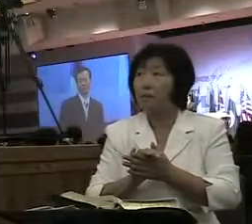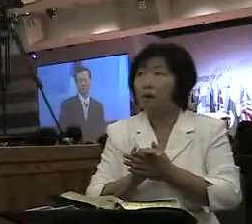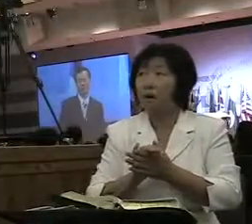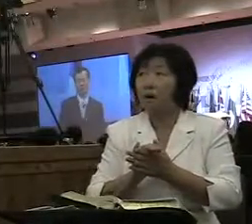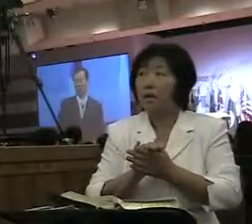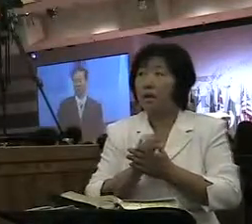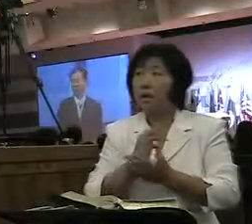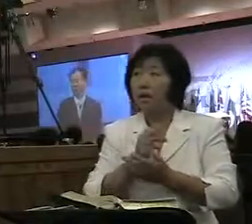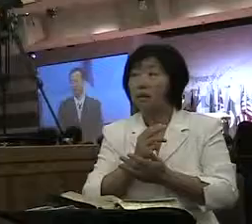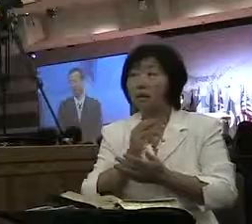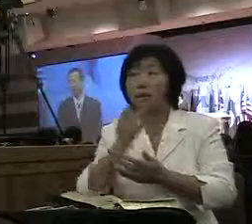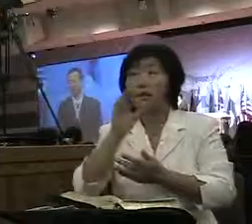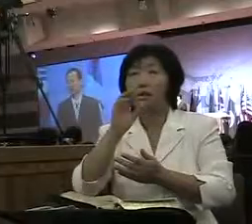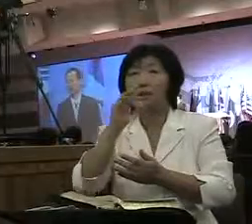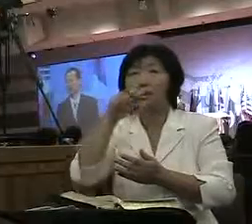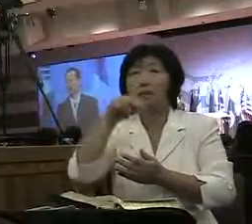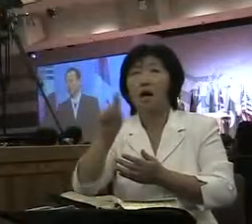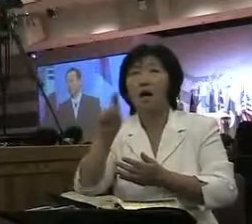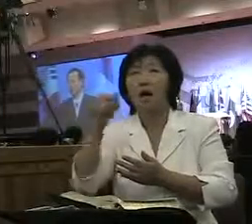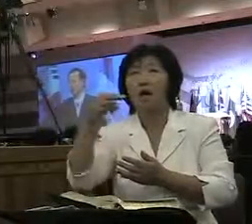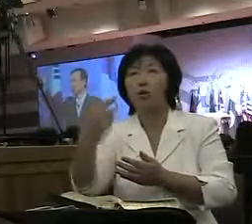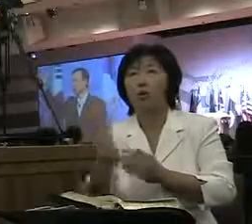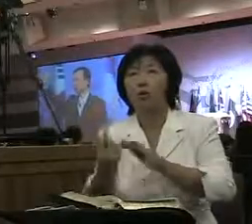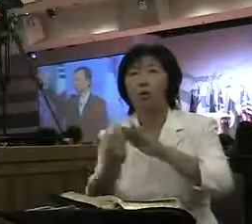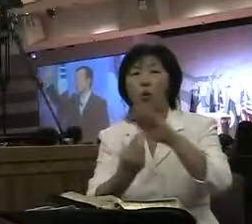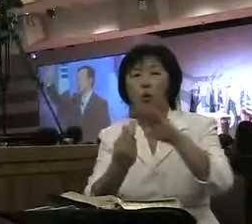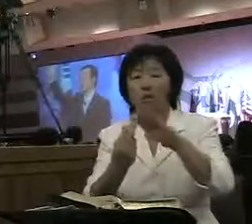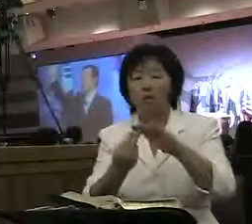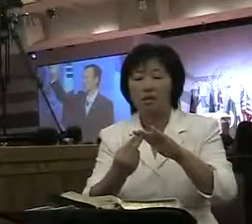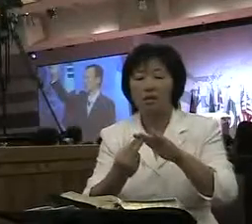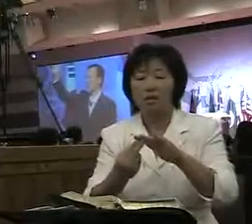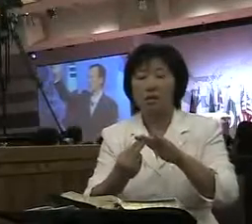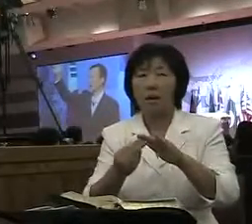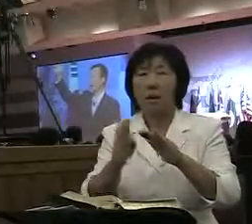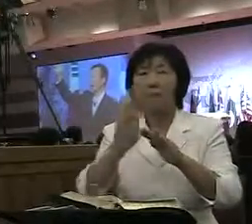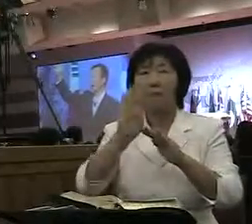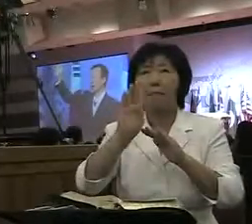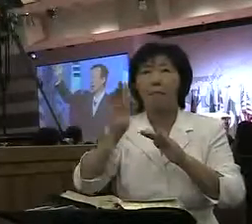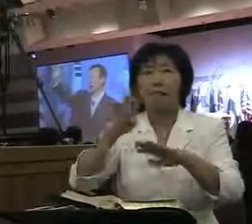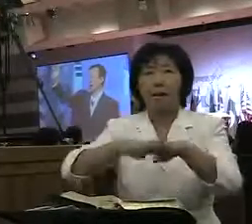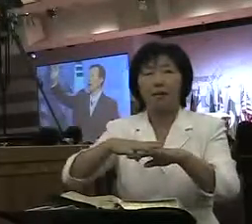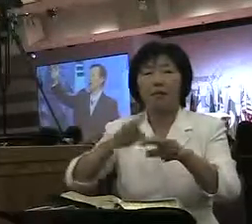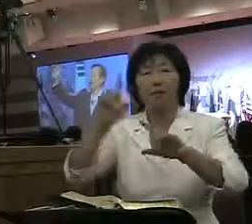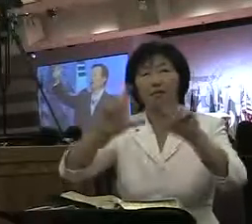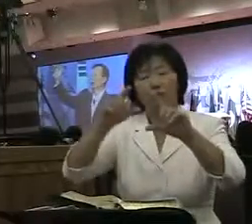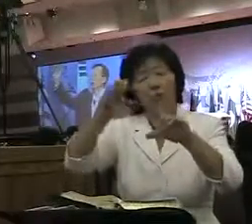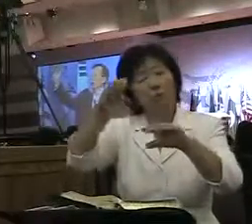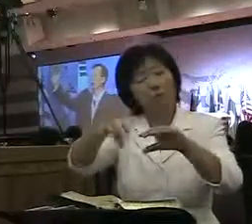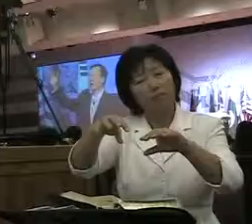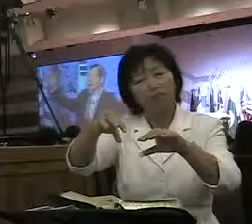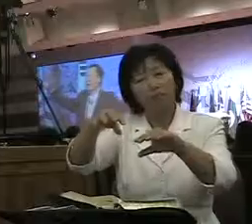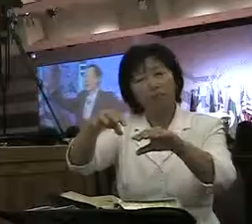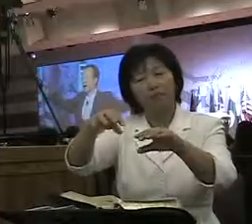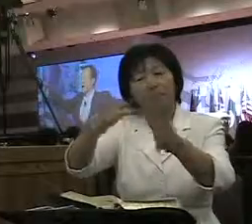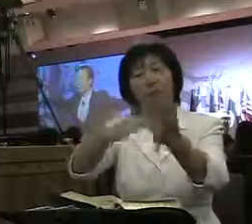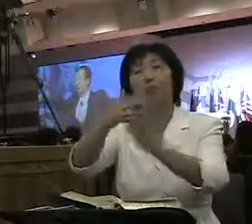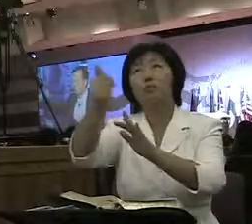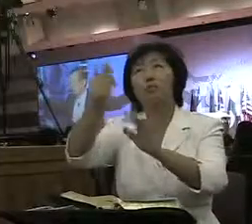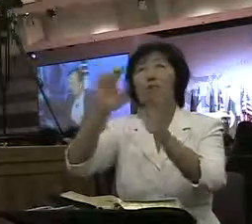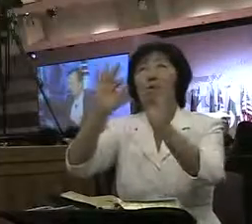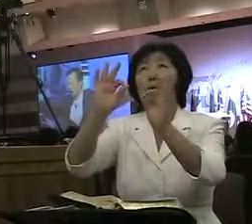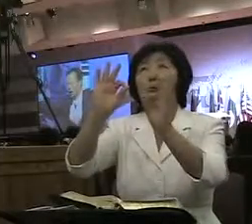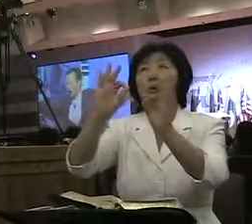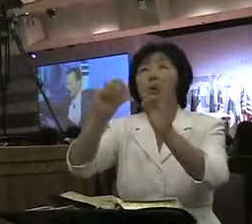사도 요한이 반모섬에서 살아계신 부활하신 예수님을 만났을 때 성경에 보니까 나는 그때에